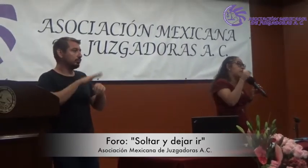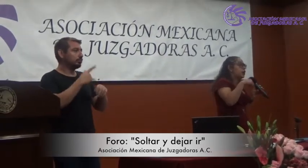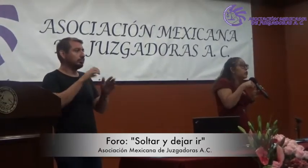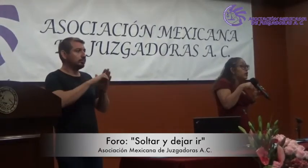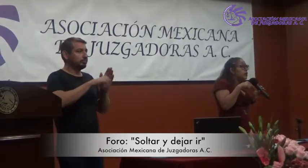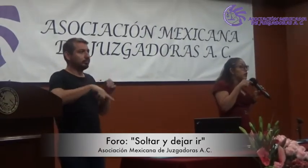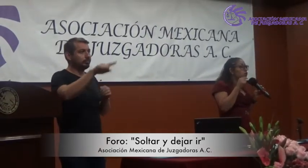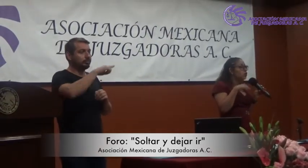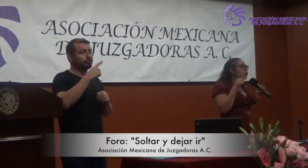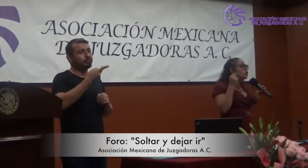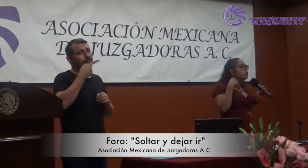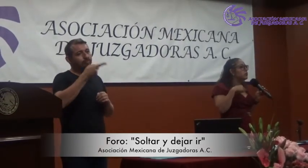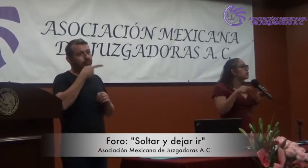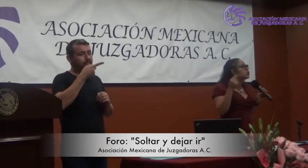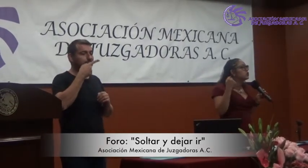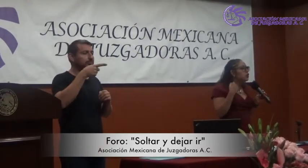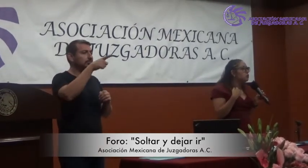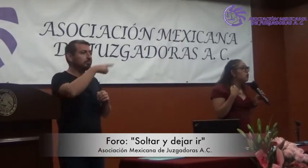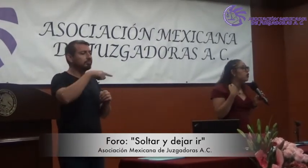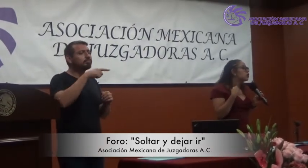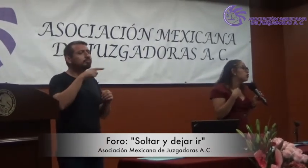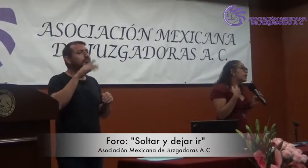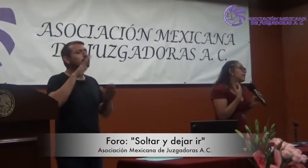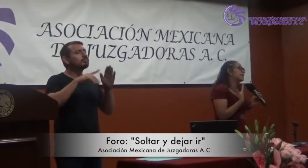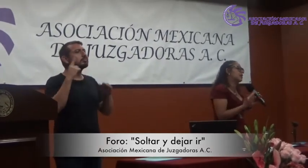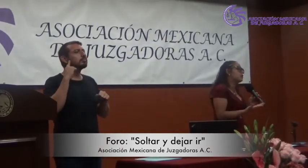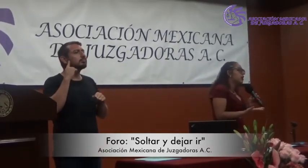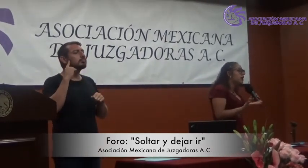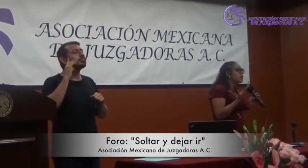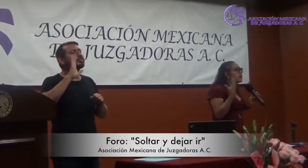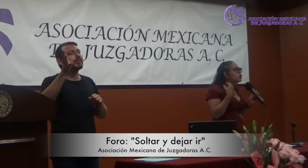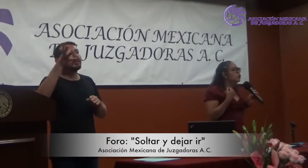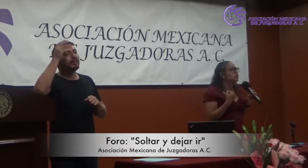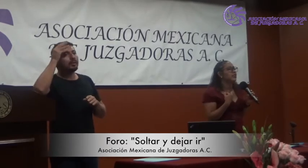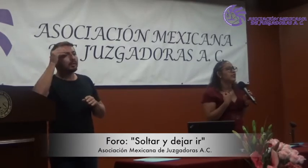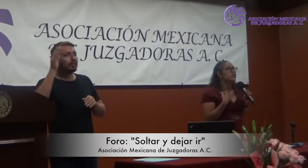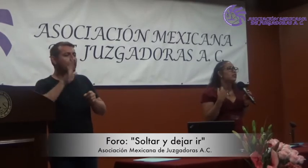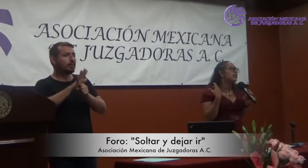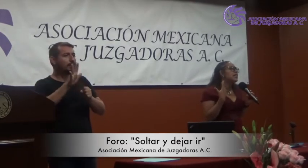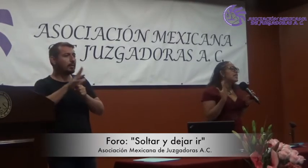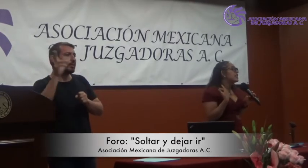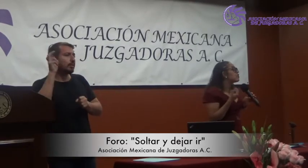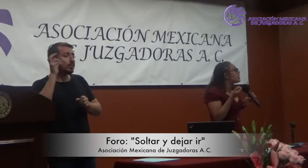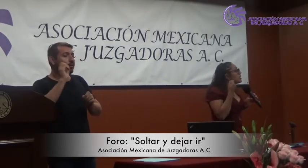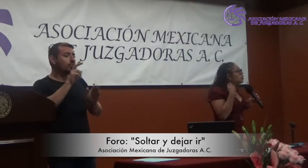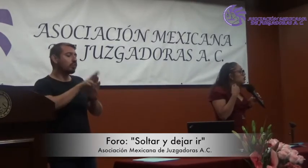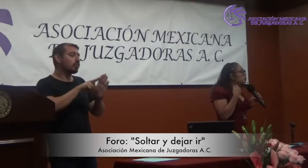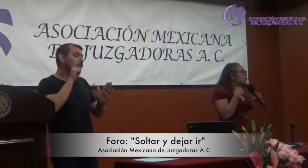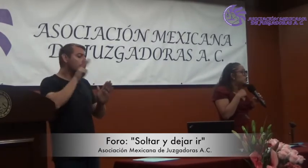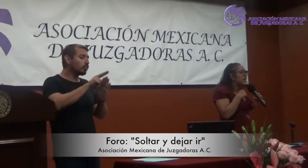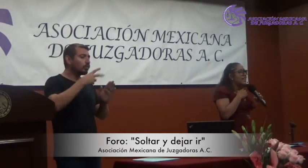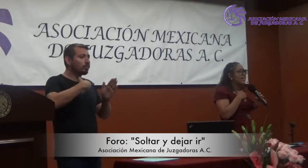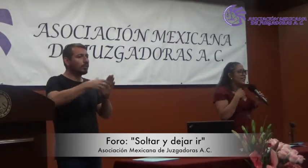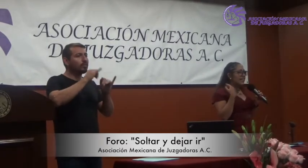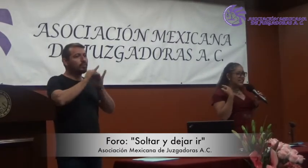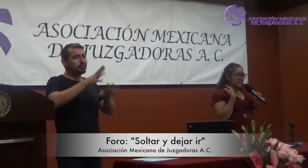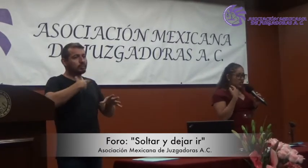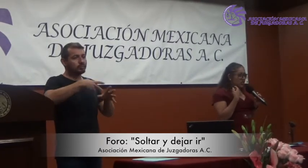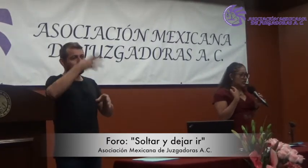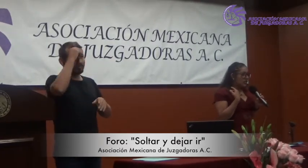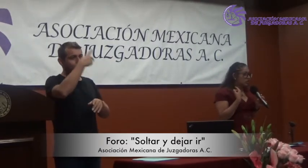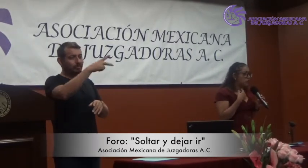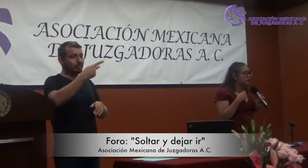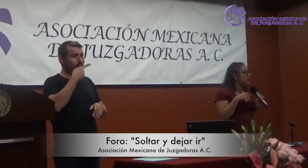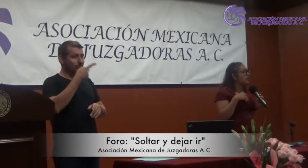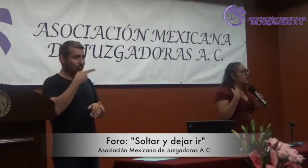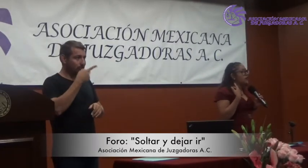ahora abrir un video de YouTube y escuchar un poco sobre qué es la muerte, algunos videos, de repente incluso escuchar y cantar